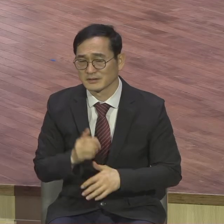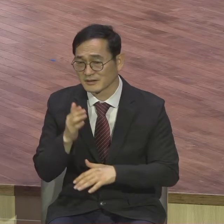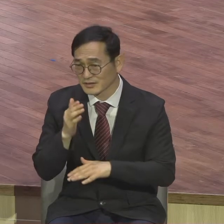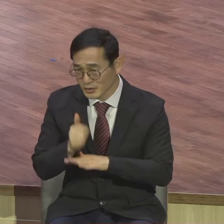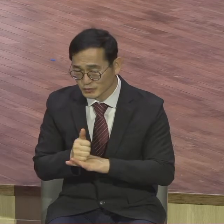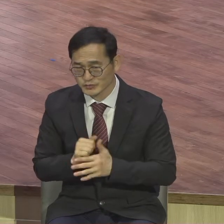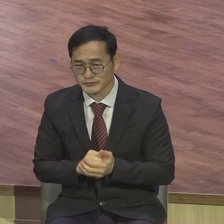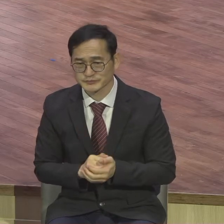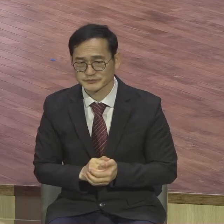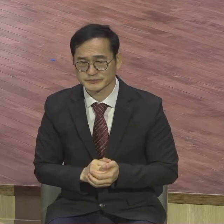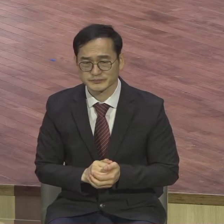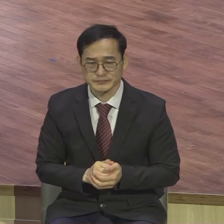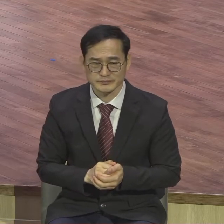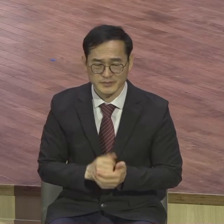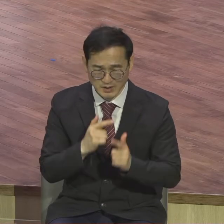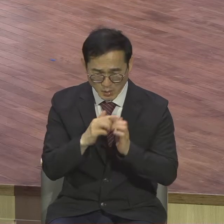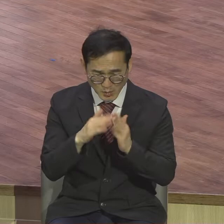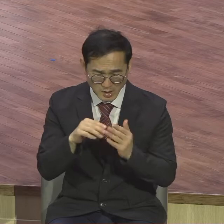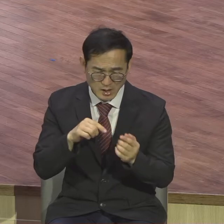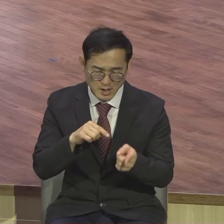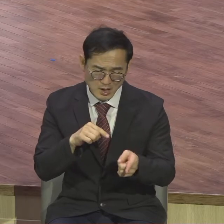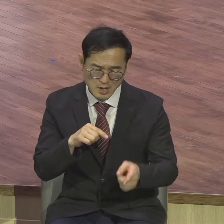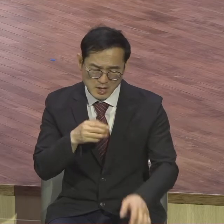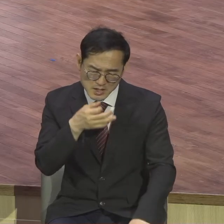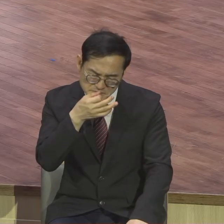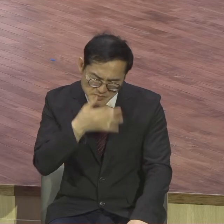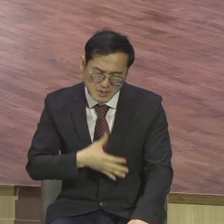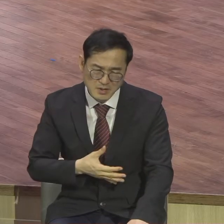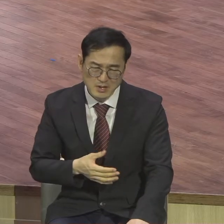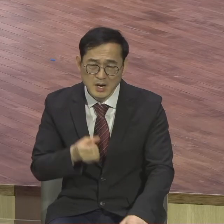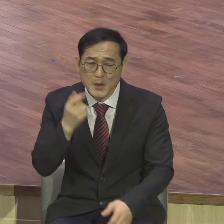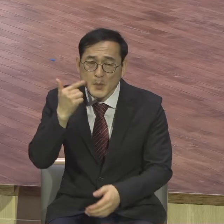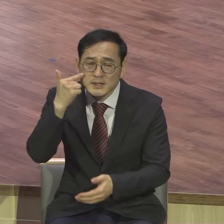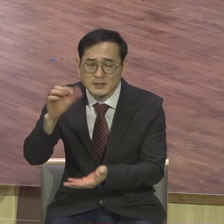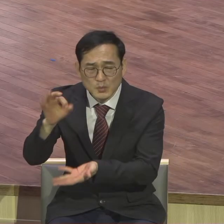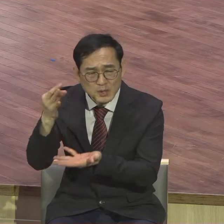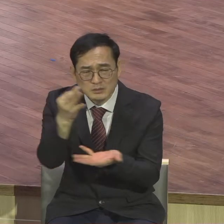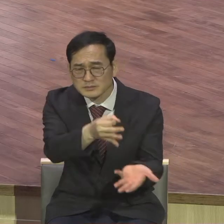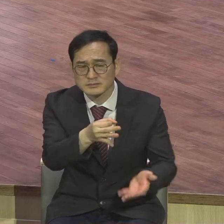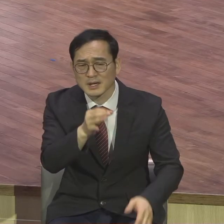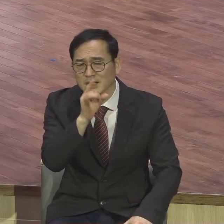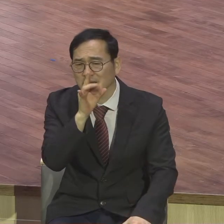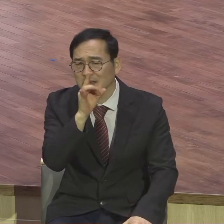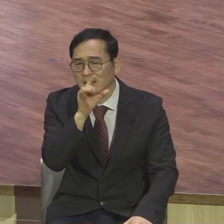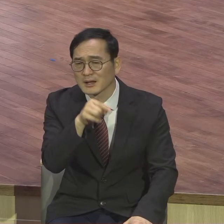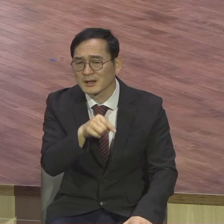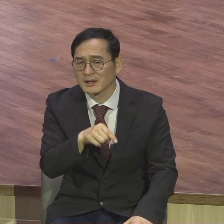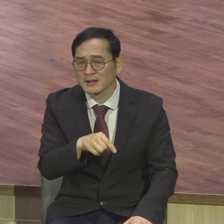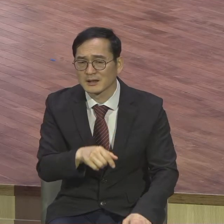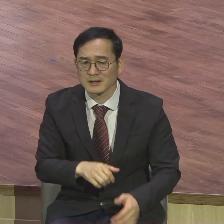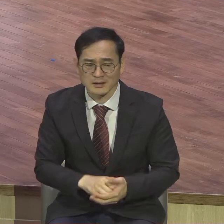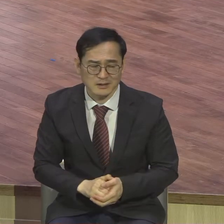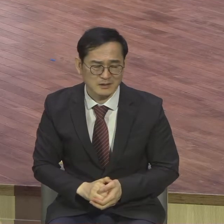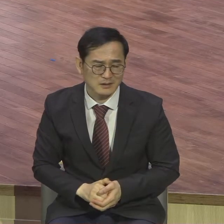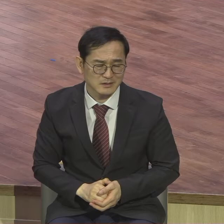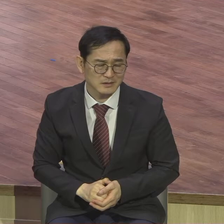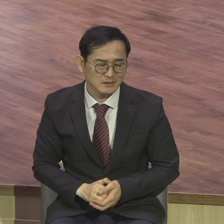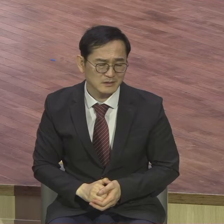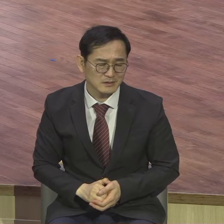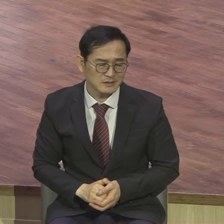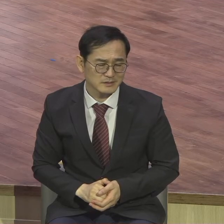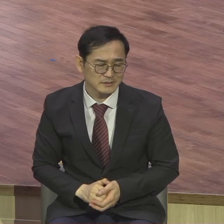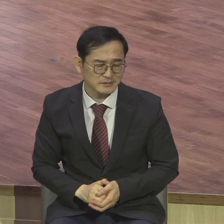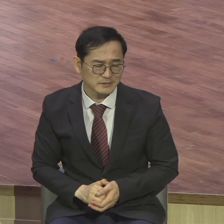때문에 이렇게 지금 운영이 안 돼가 어려움을 당하고 사람들을 못 줘 어려움 당하는데 왜 그 정부에서는 그렇게 제재하냐